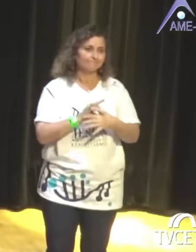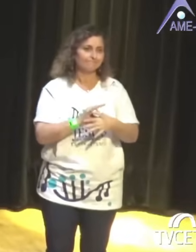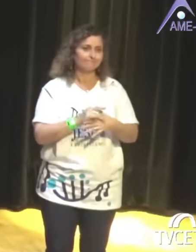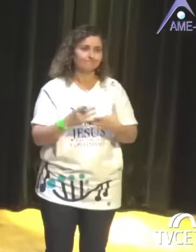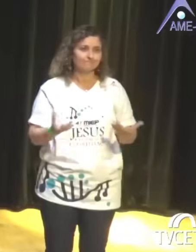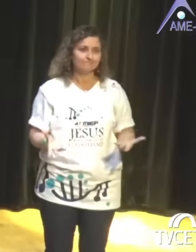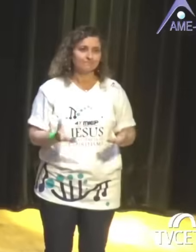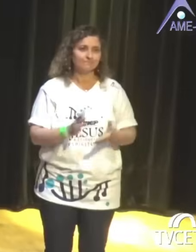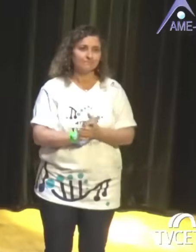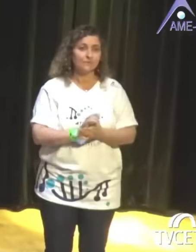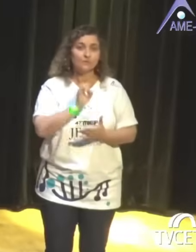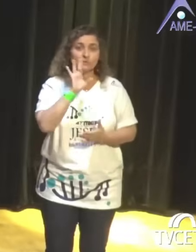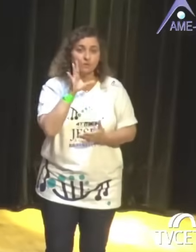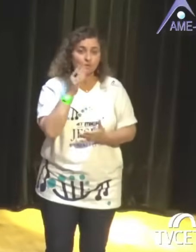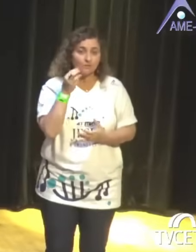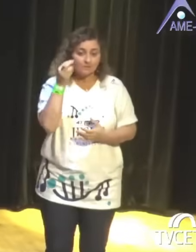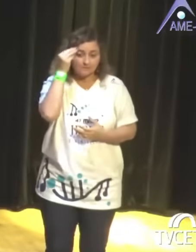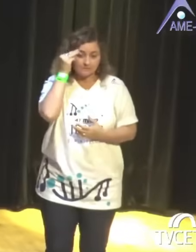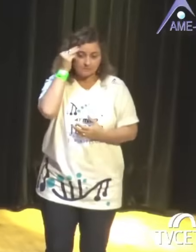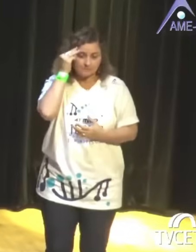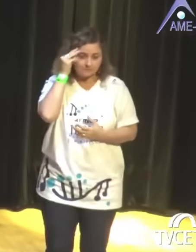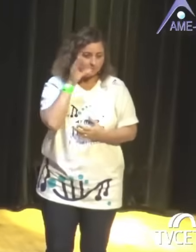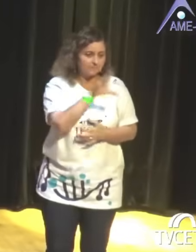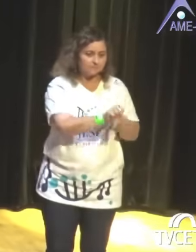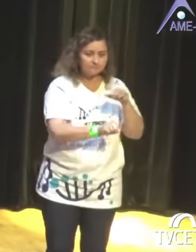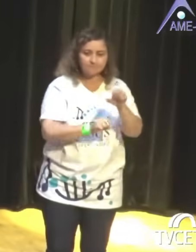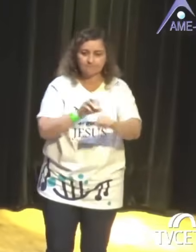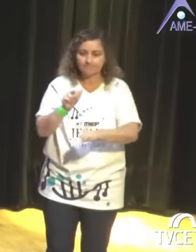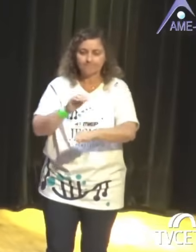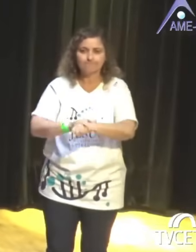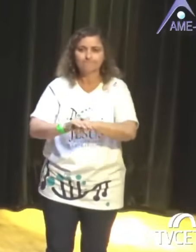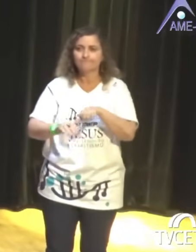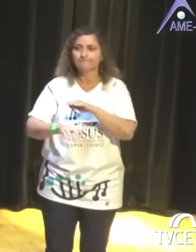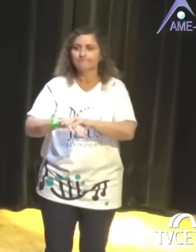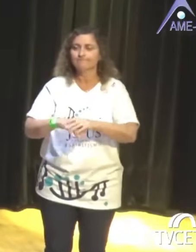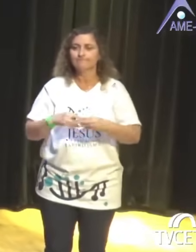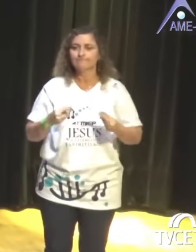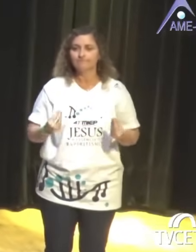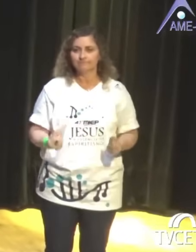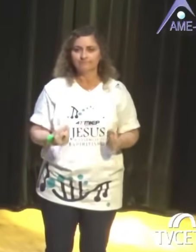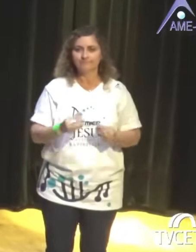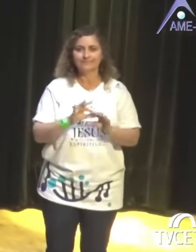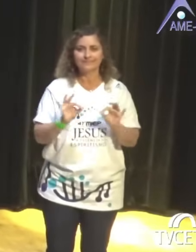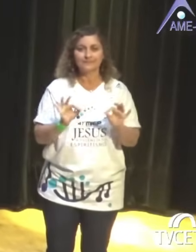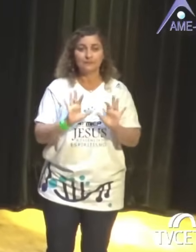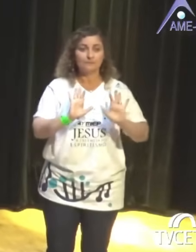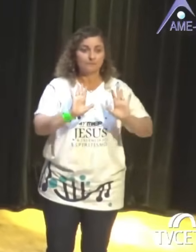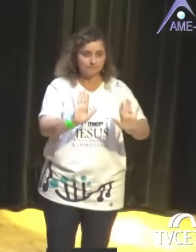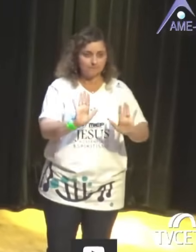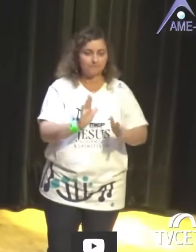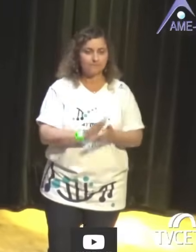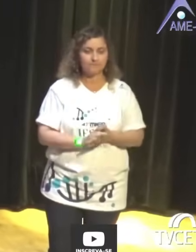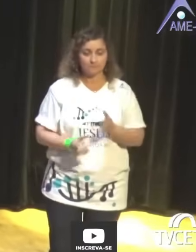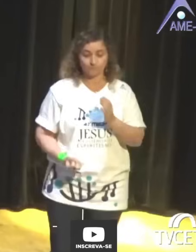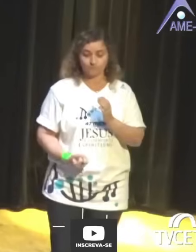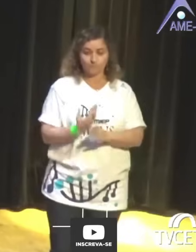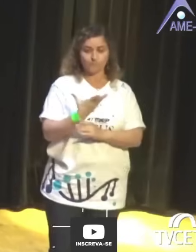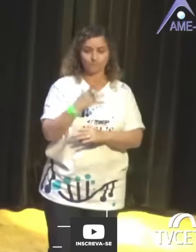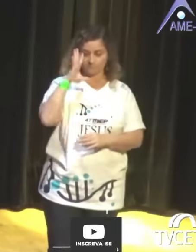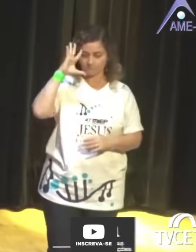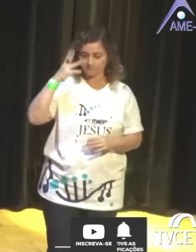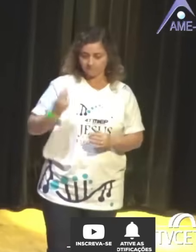dimensão física da experiência surge então a doutrina